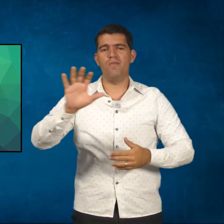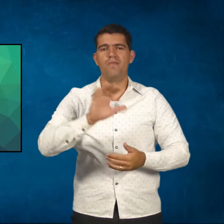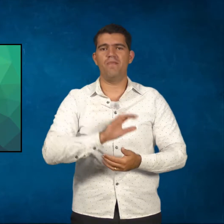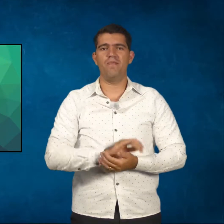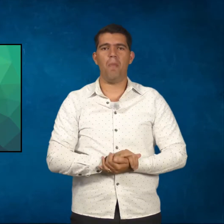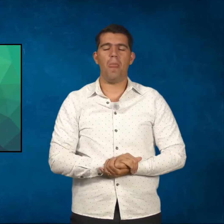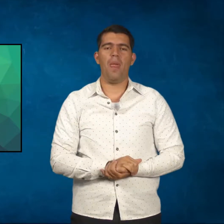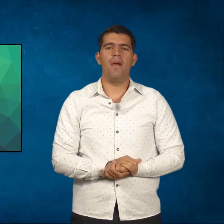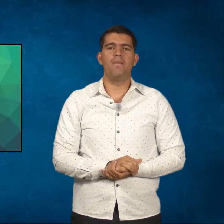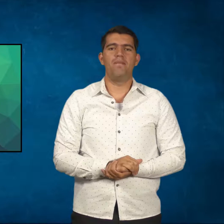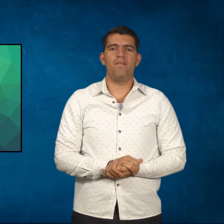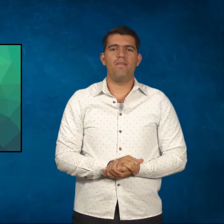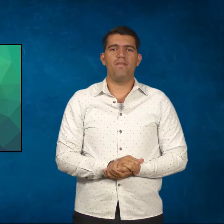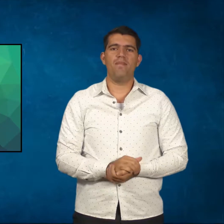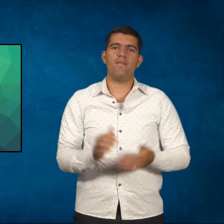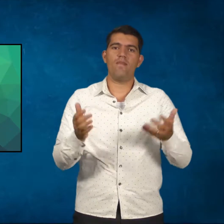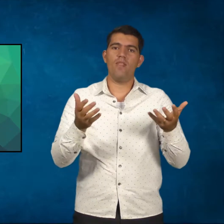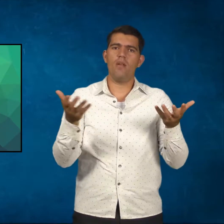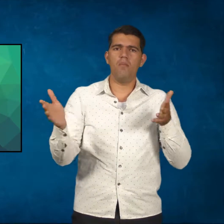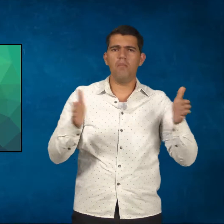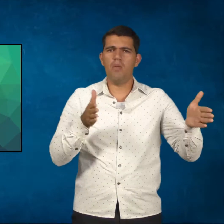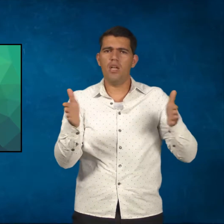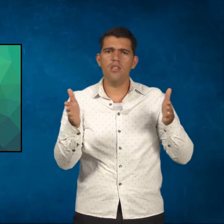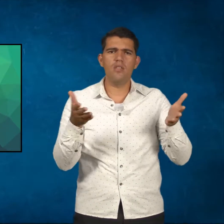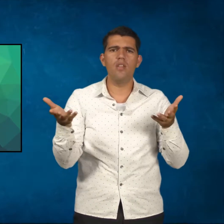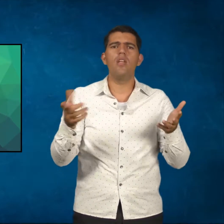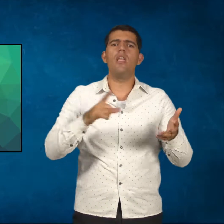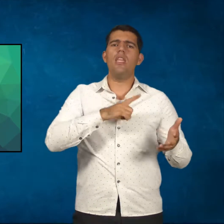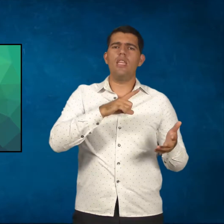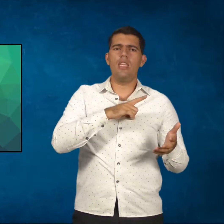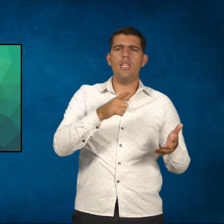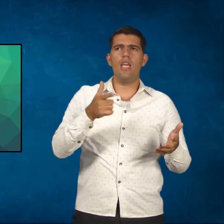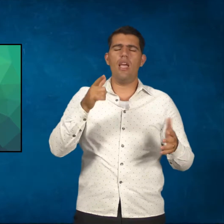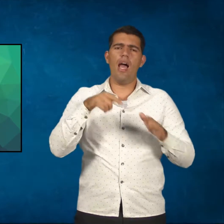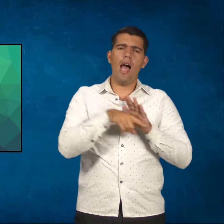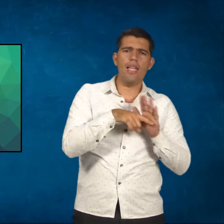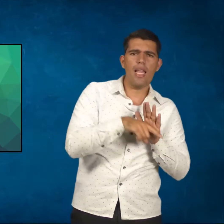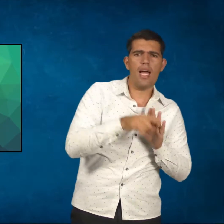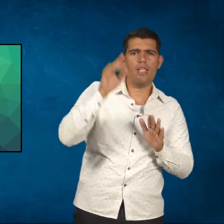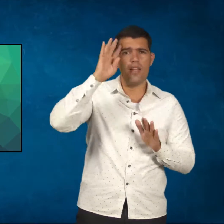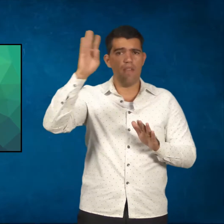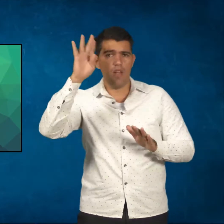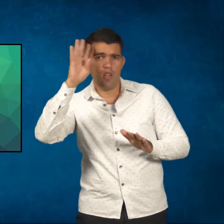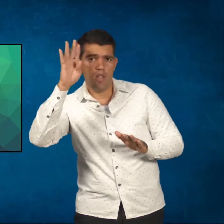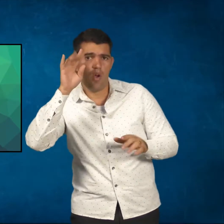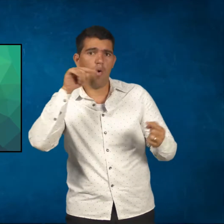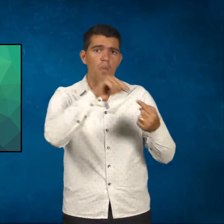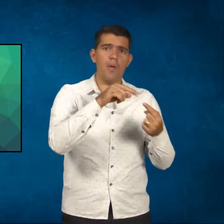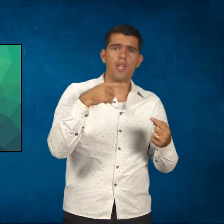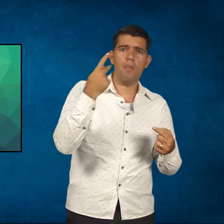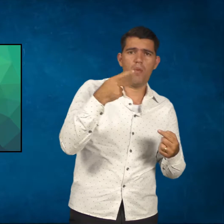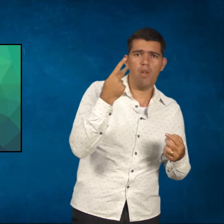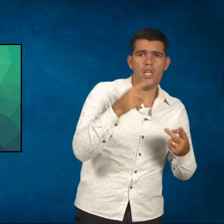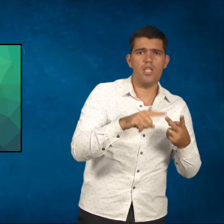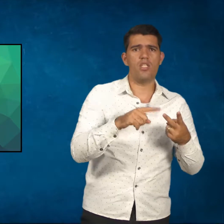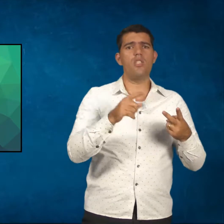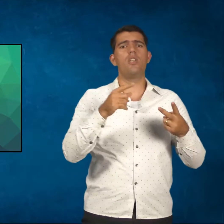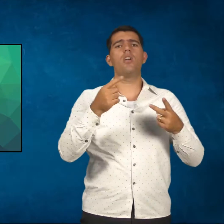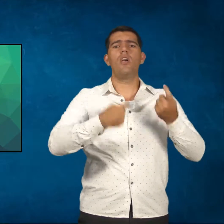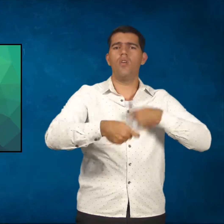e Tecnologia. Entremeada por análises e reflexões de ordem política,